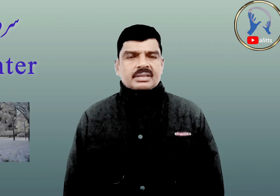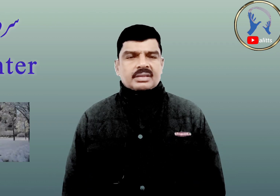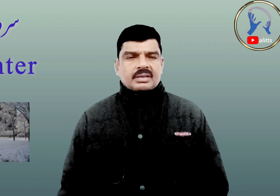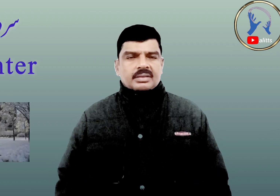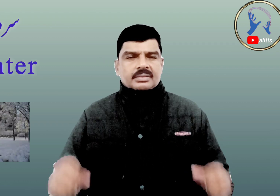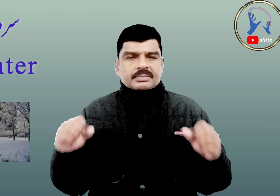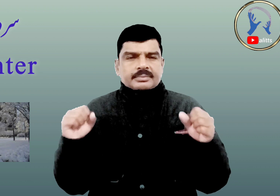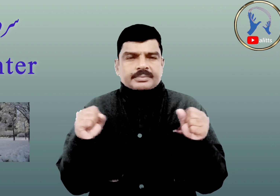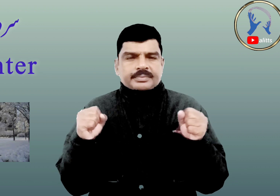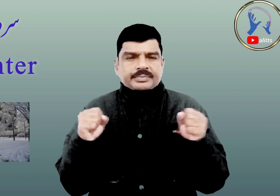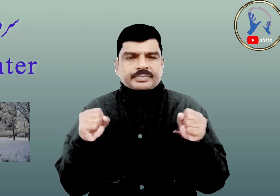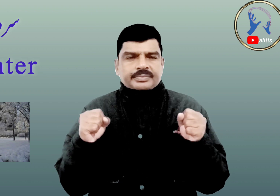सर्दी।